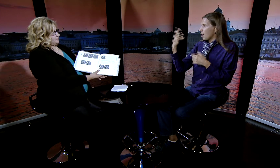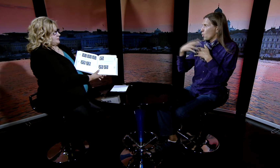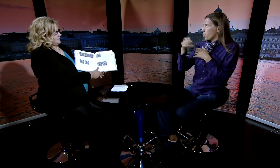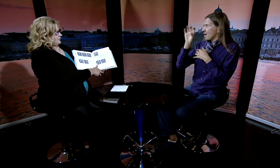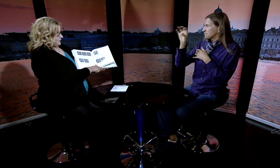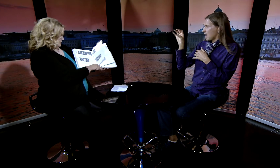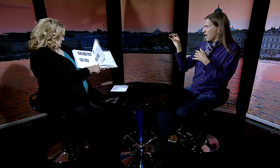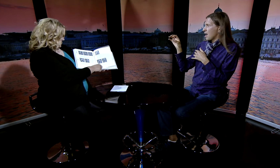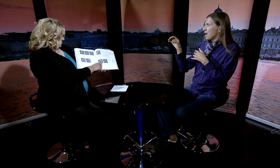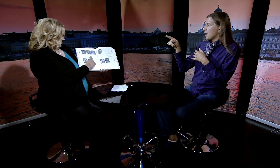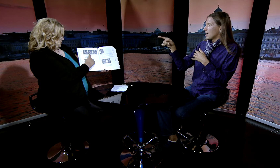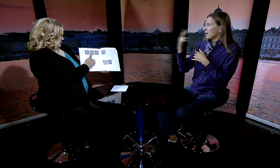monta kuvaa yhtä aikaa.